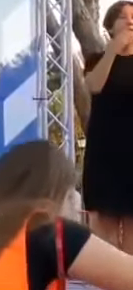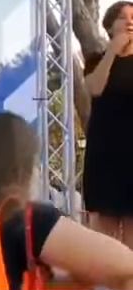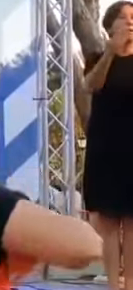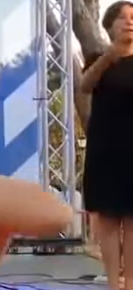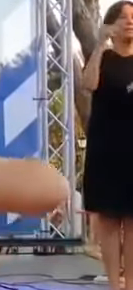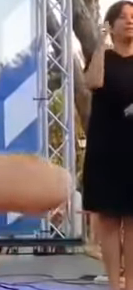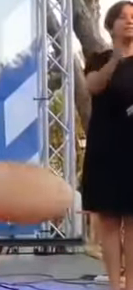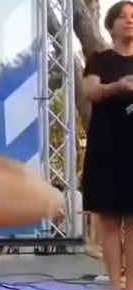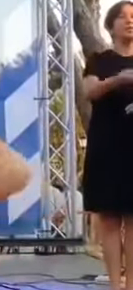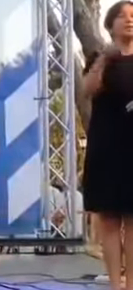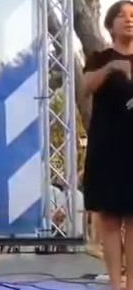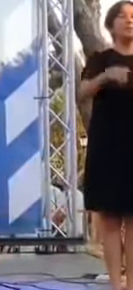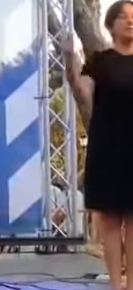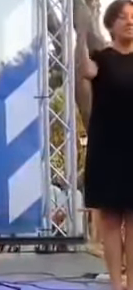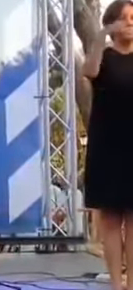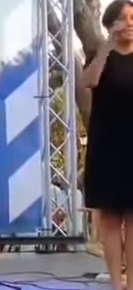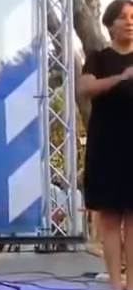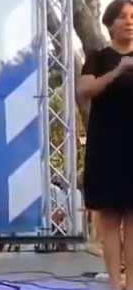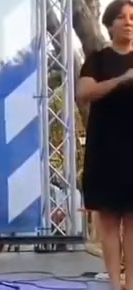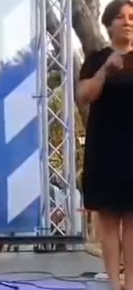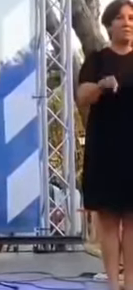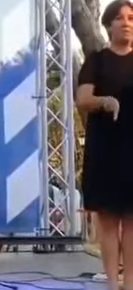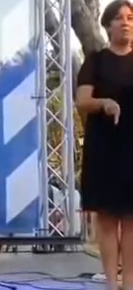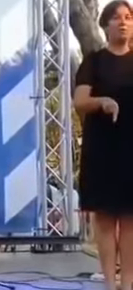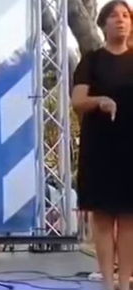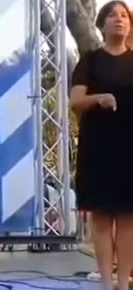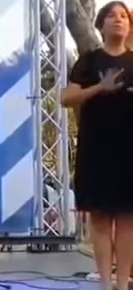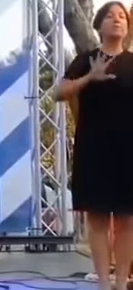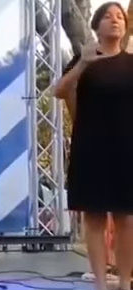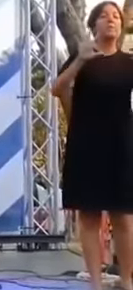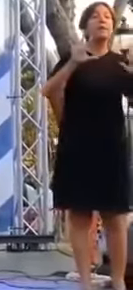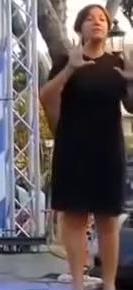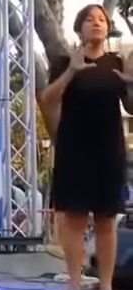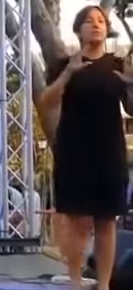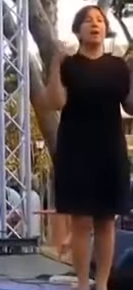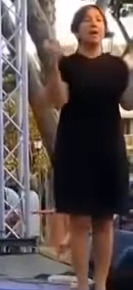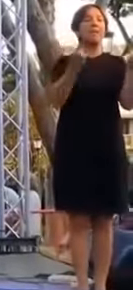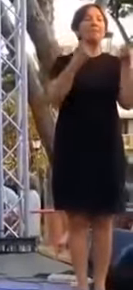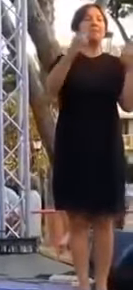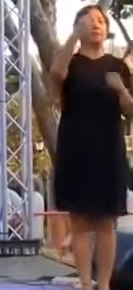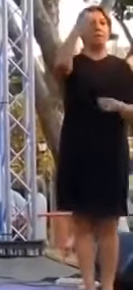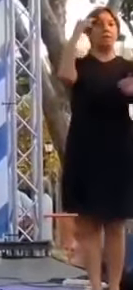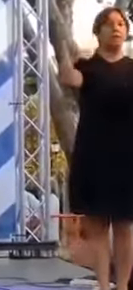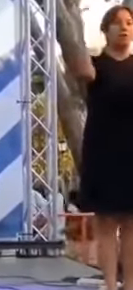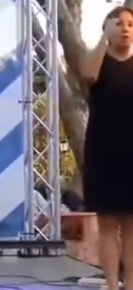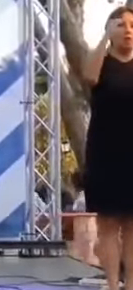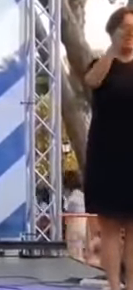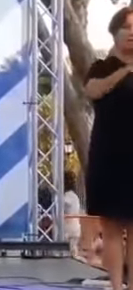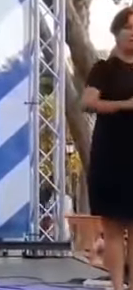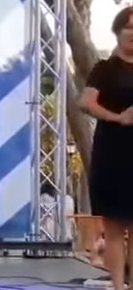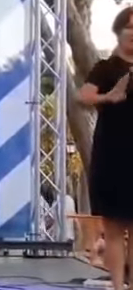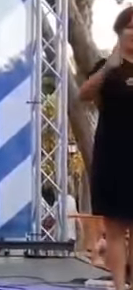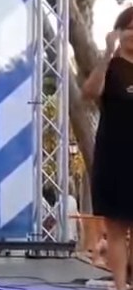ringraziamo Giorgia per essere qui questa sera. È la 10ª edizione, lo ricordo, di Notte di